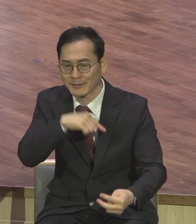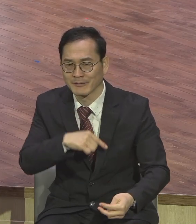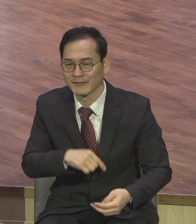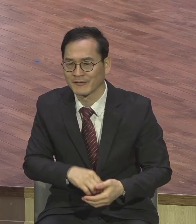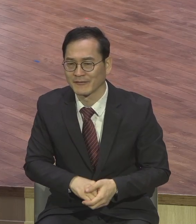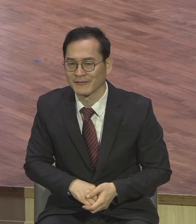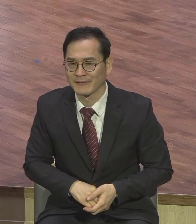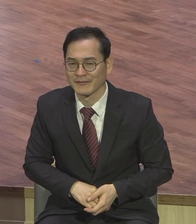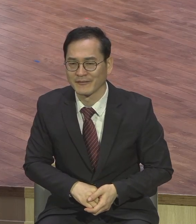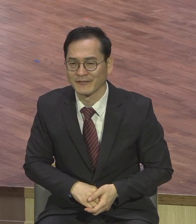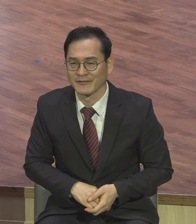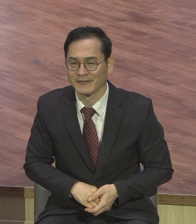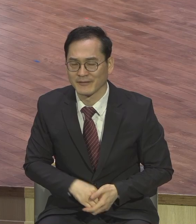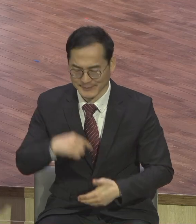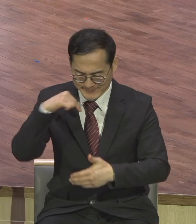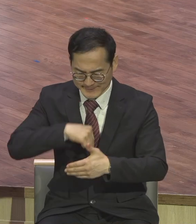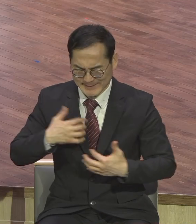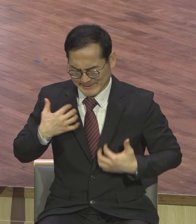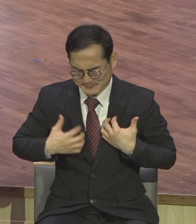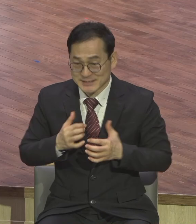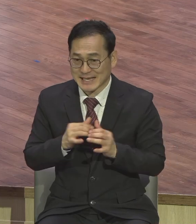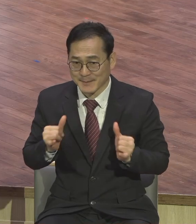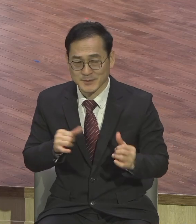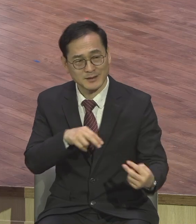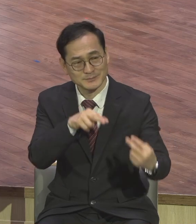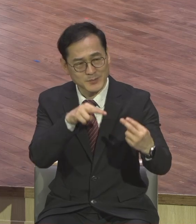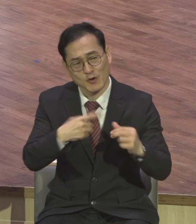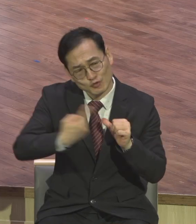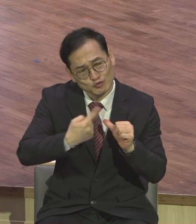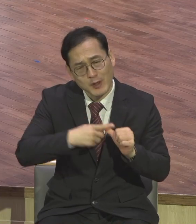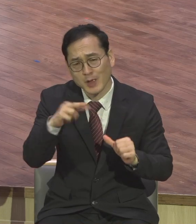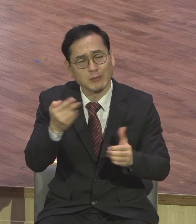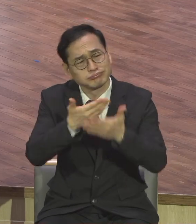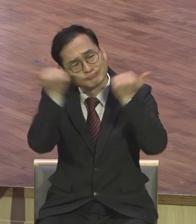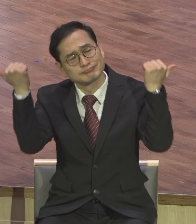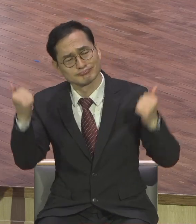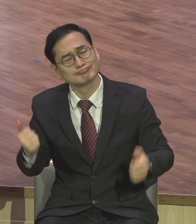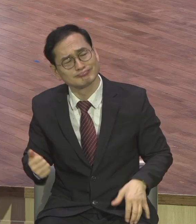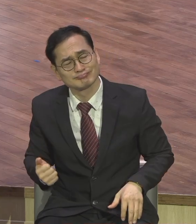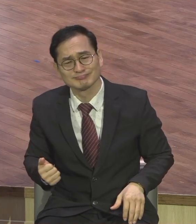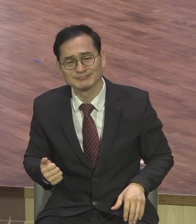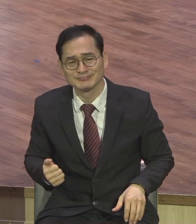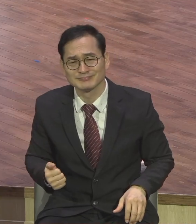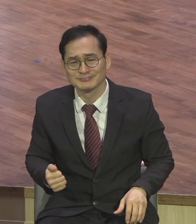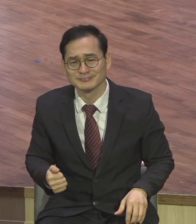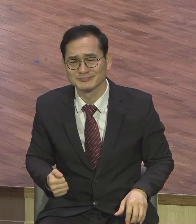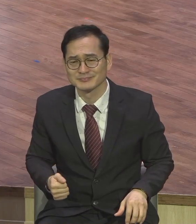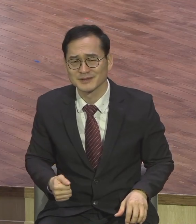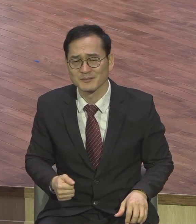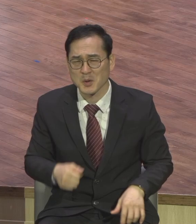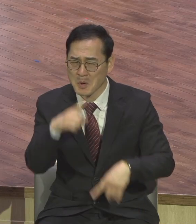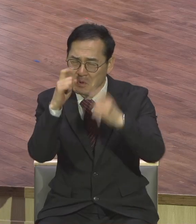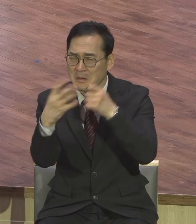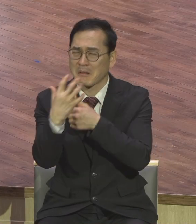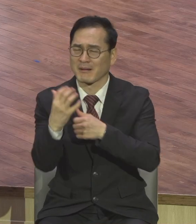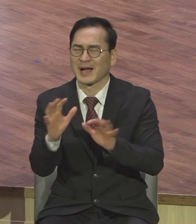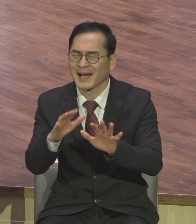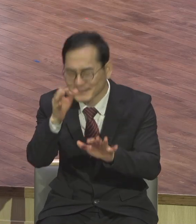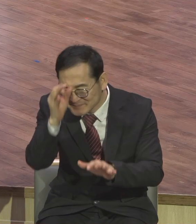사람은요, 뭐 말 욕을 해도 아 뭐 괜찮 웃고 말아요. 무슨 말해도 웃고 말아요.